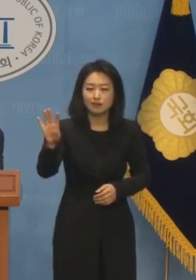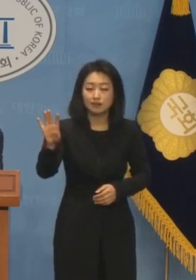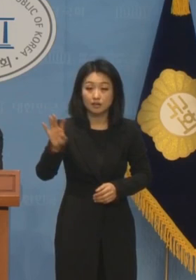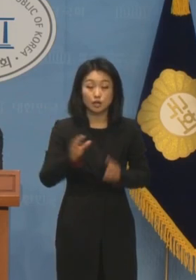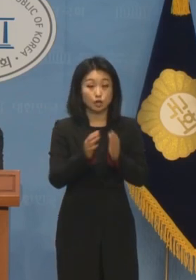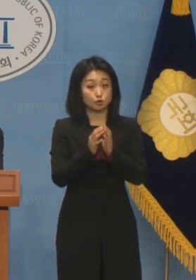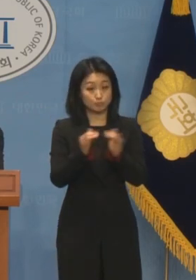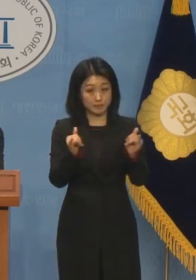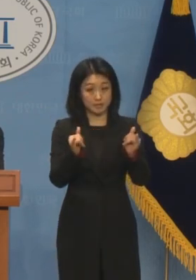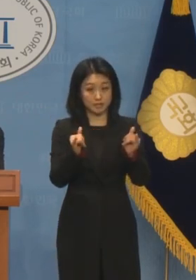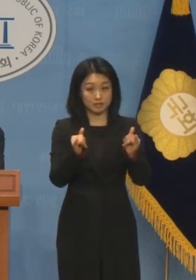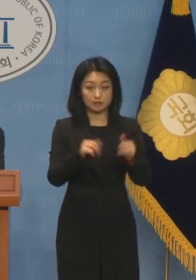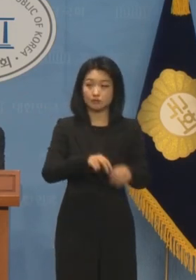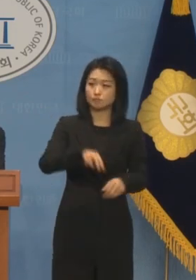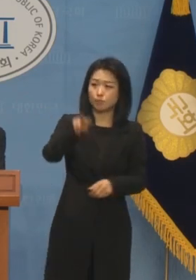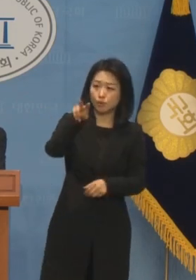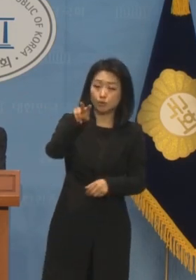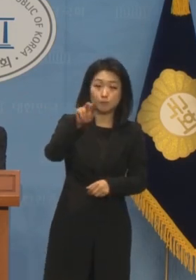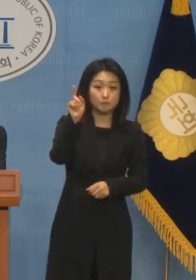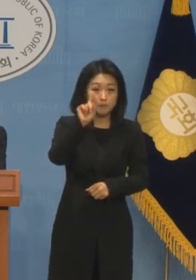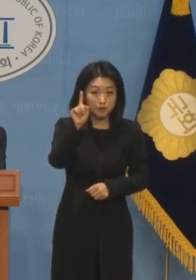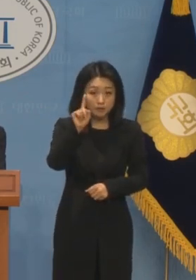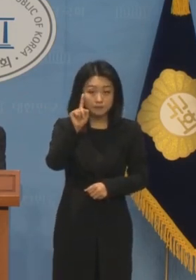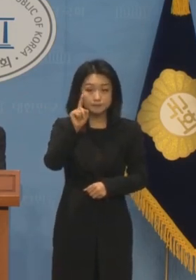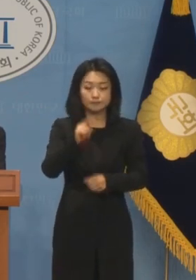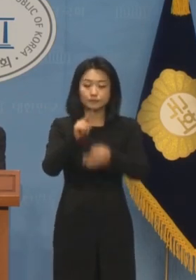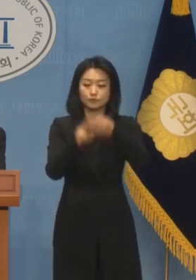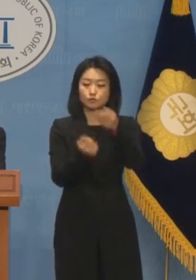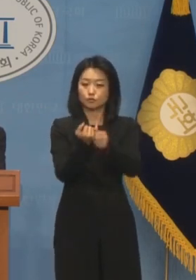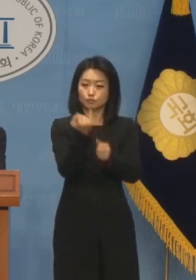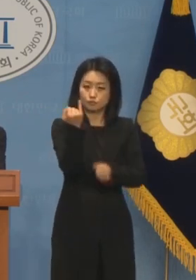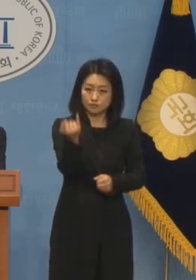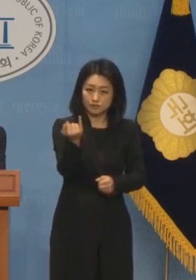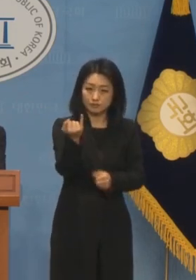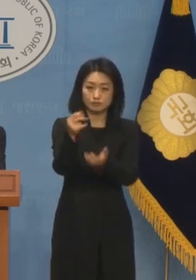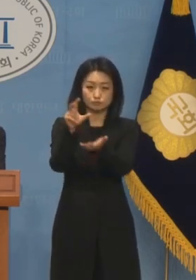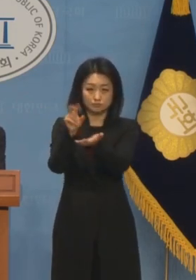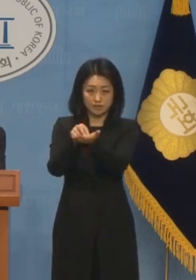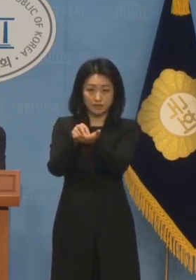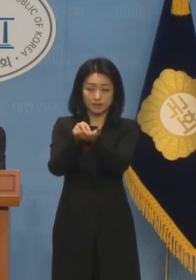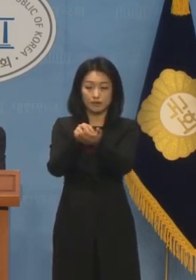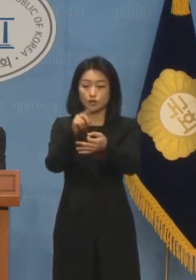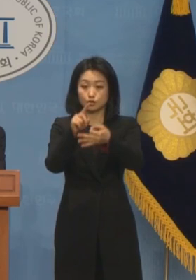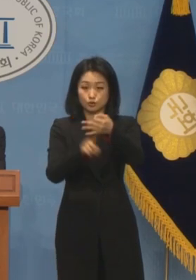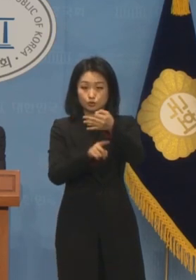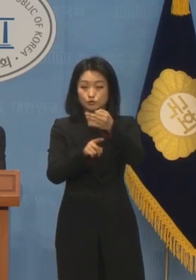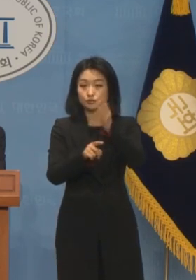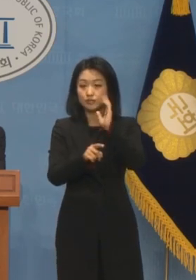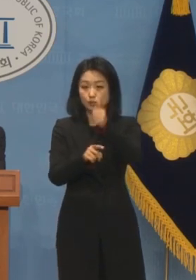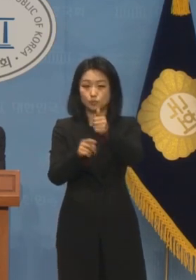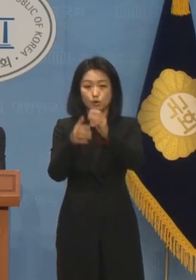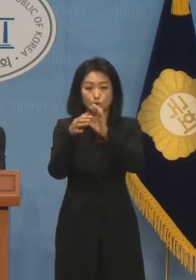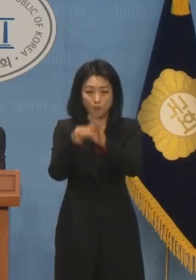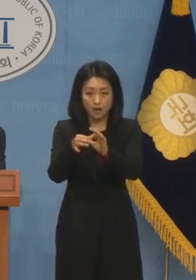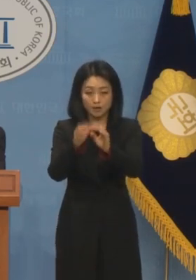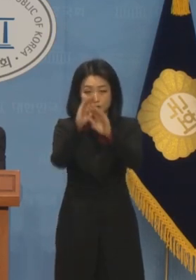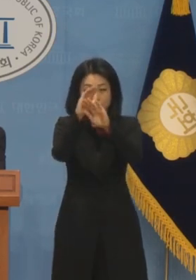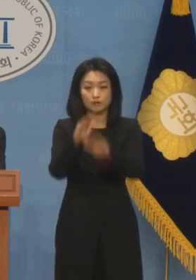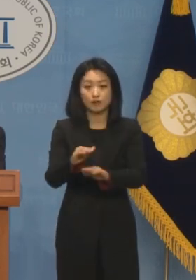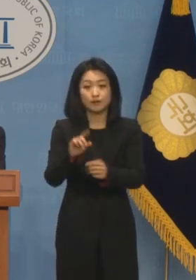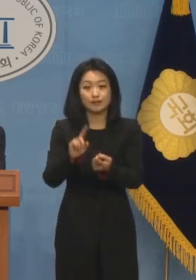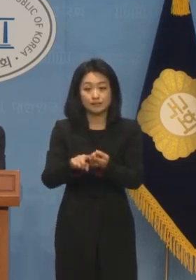국민이 최대 이슈로 삼고 있는 김건희 여사와 윤 대통령에 관련된 사건들에